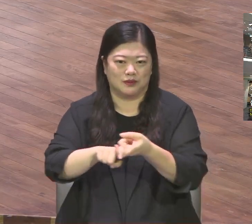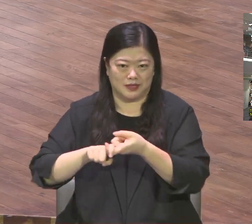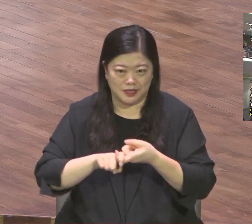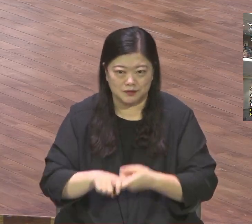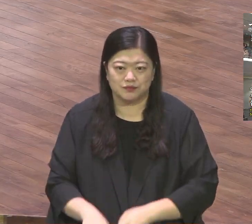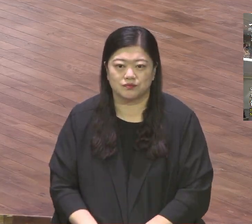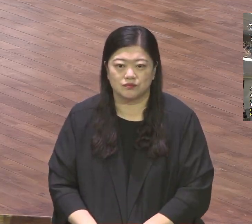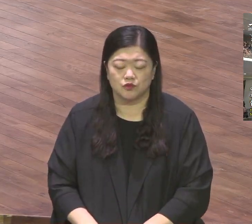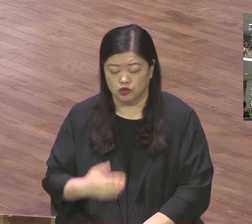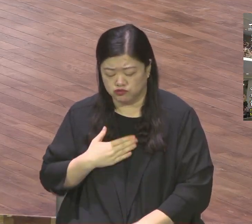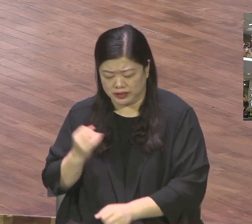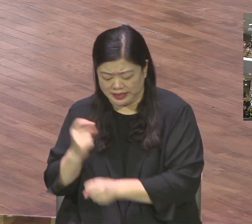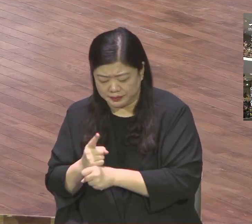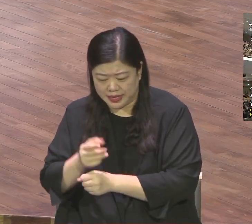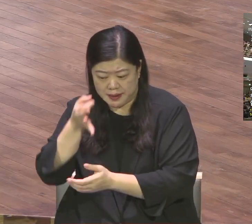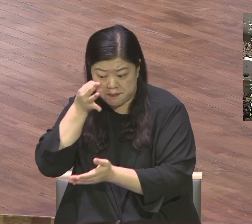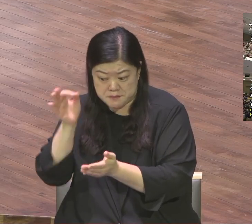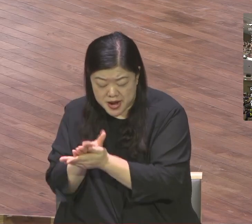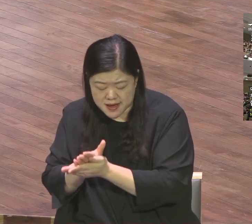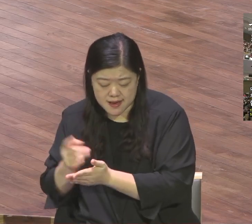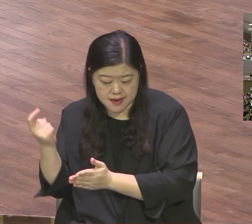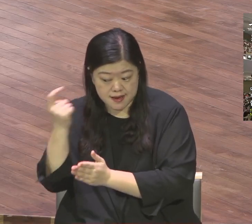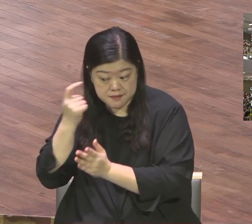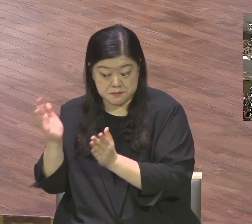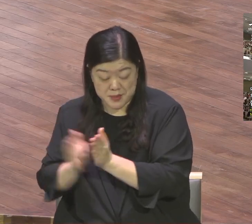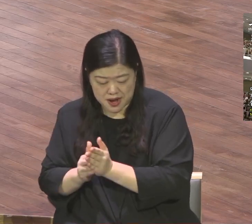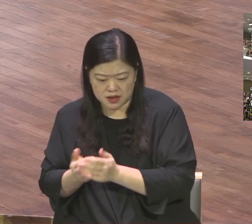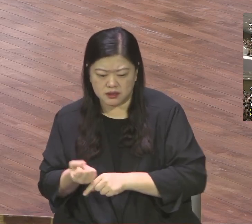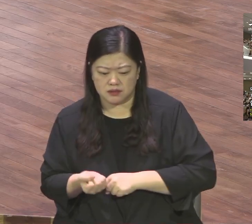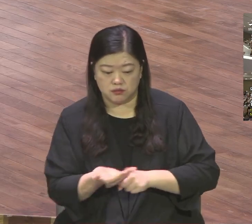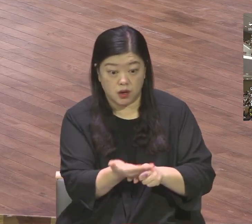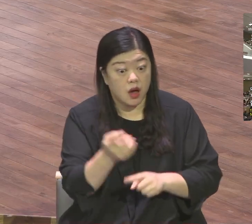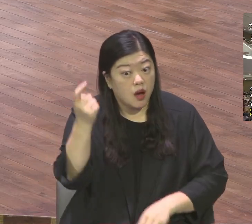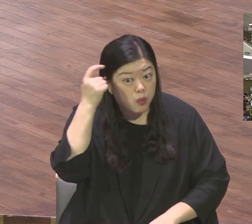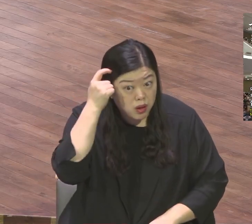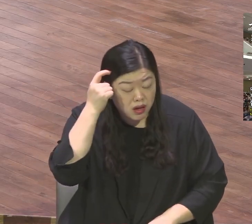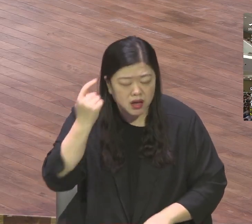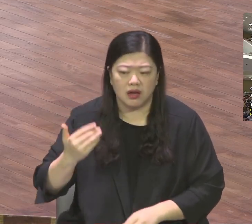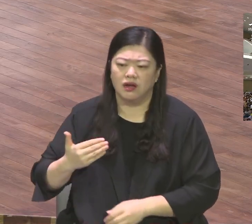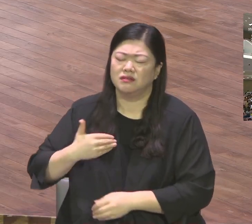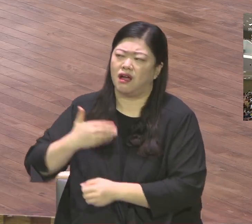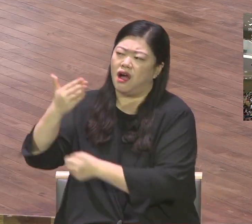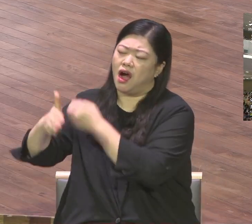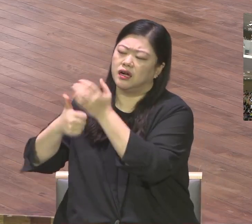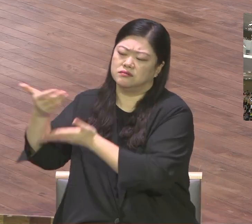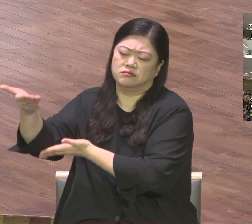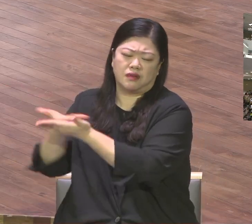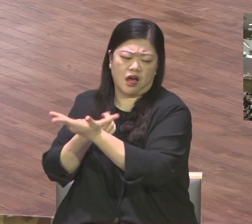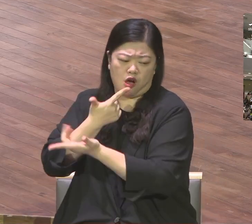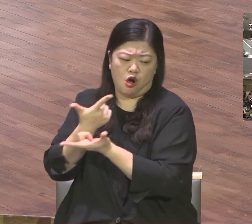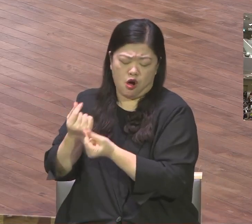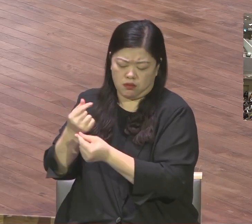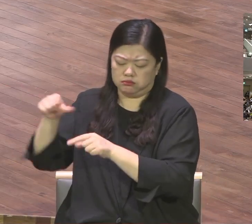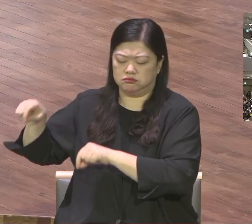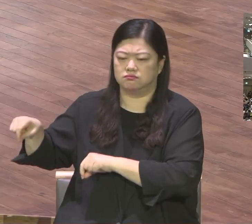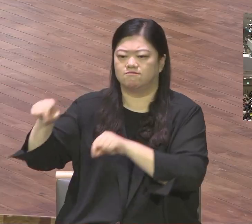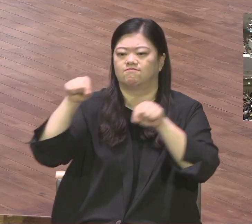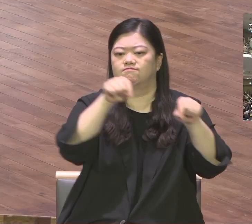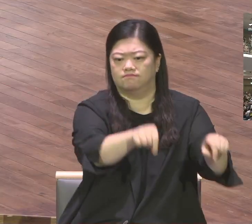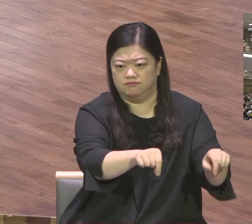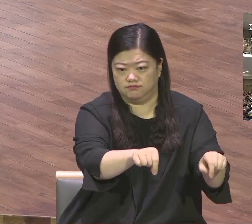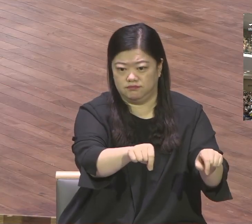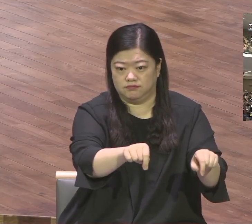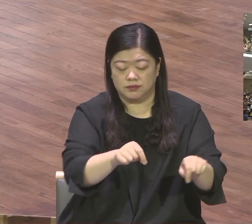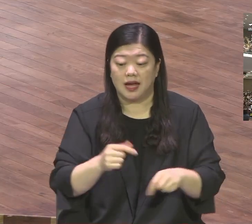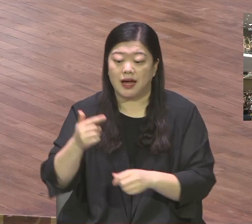보고 들은 말을 너희에게도 전함은 너희로 우리와 사귐이 있게 하려 함이니 우리의 사귐은 아버지와 그